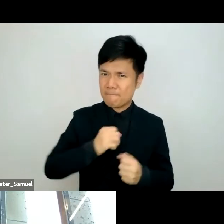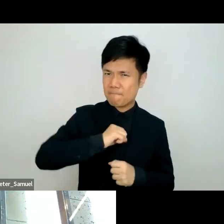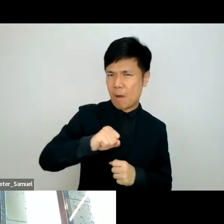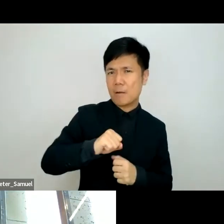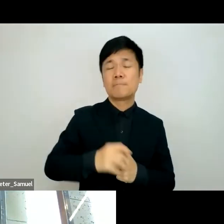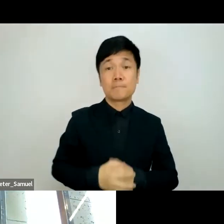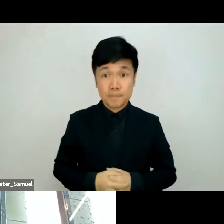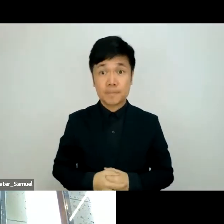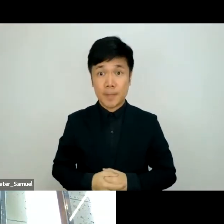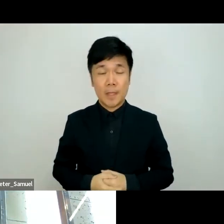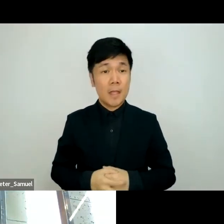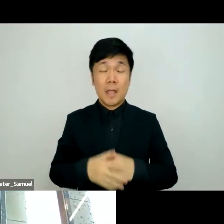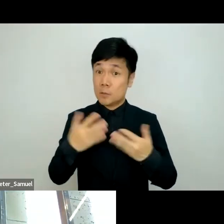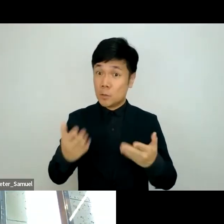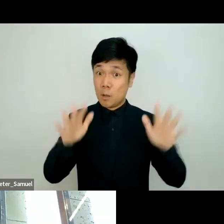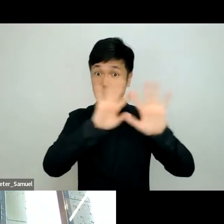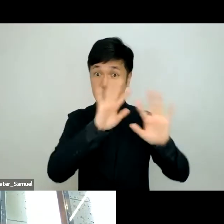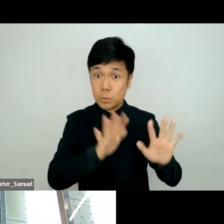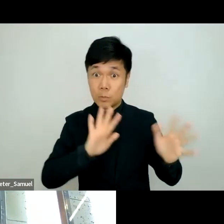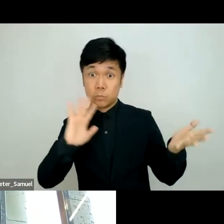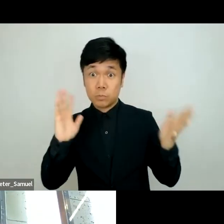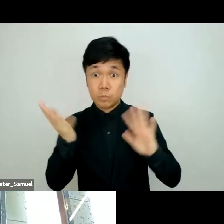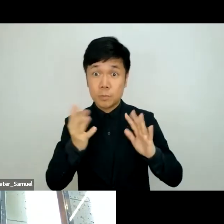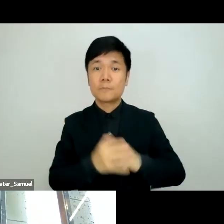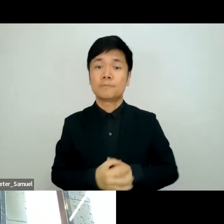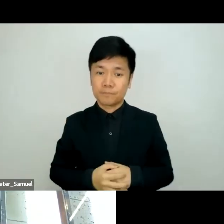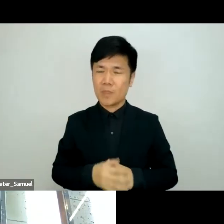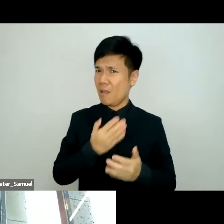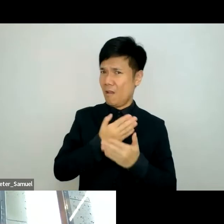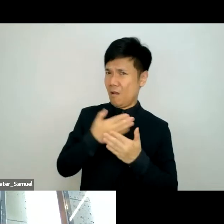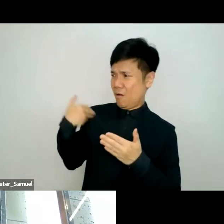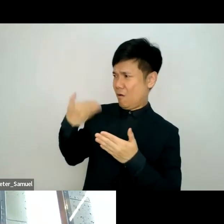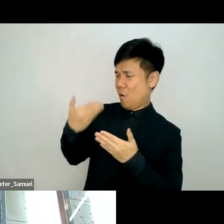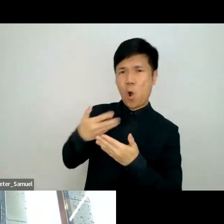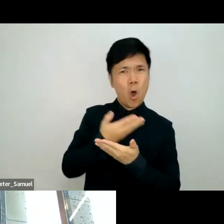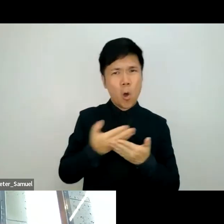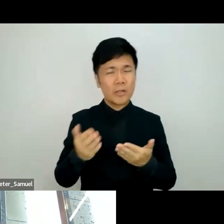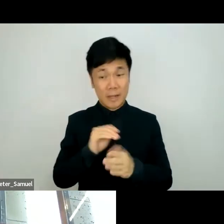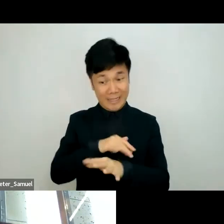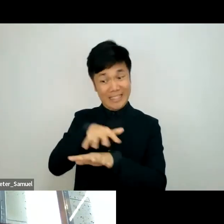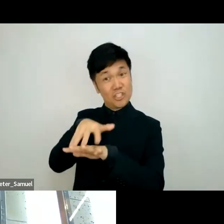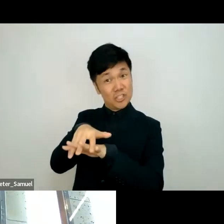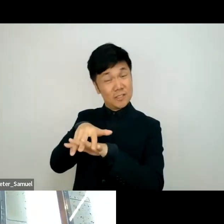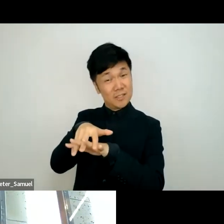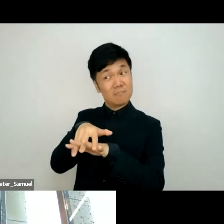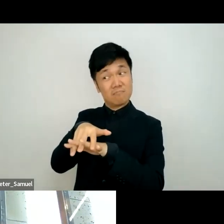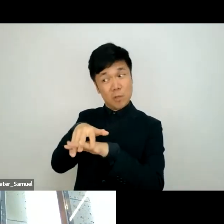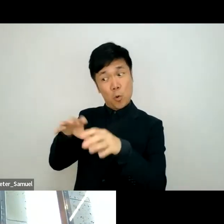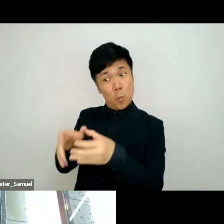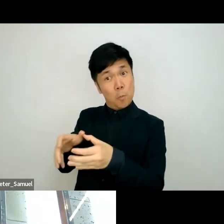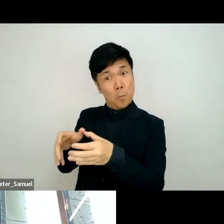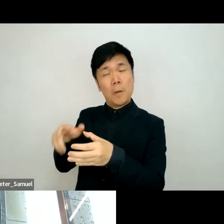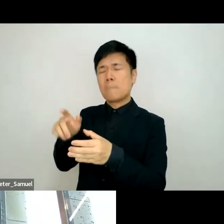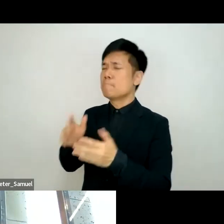ciblée. J'aimerais dire que l'atténuation et la capacité de résilience des